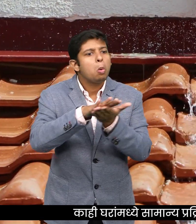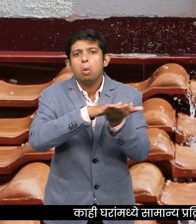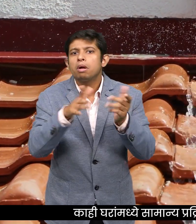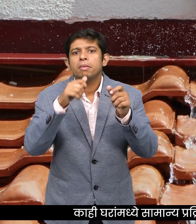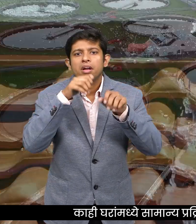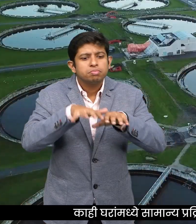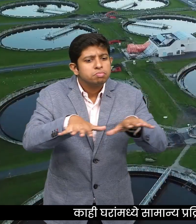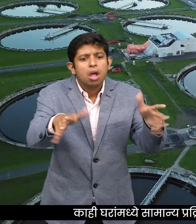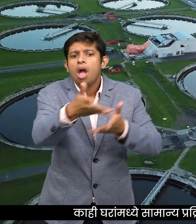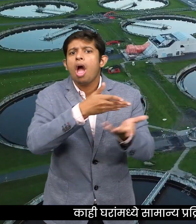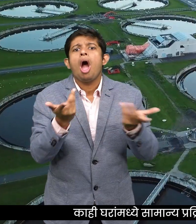जाणारे गटार नाहीत.